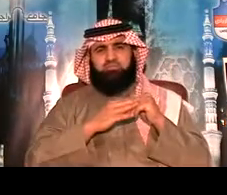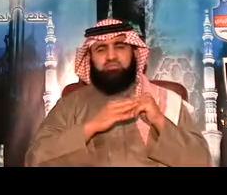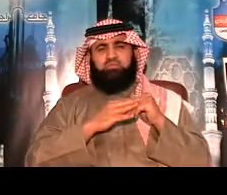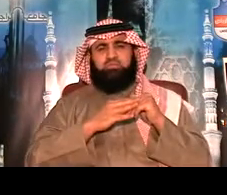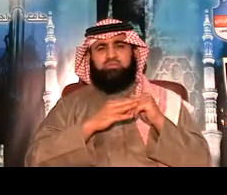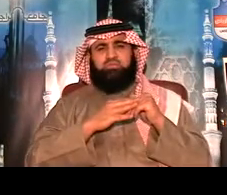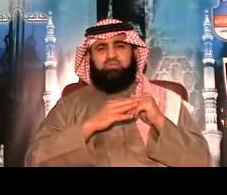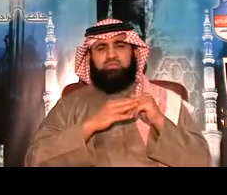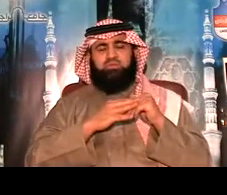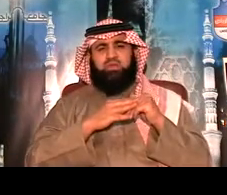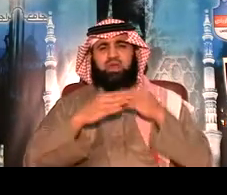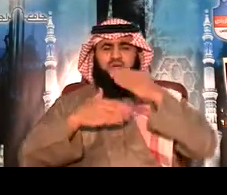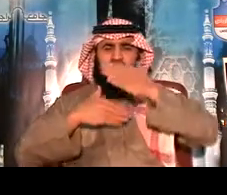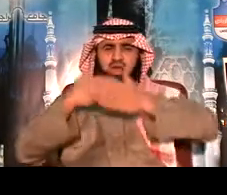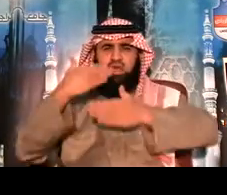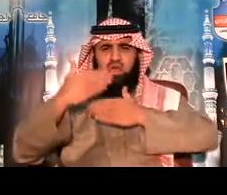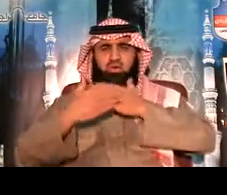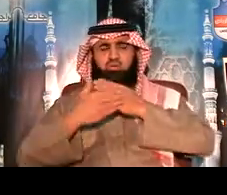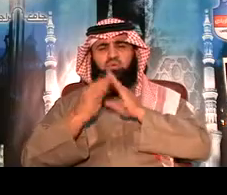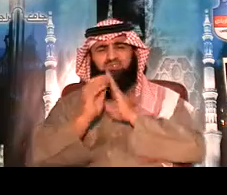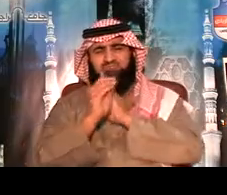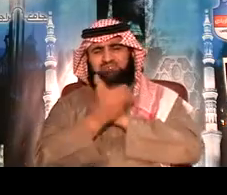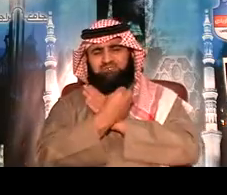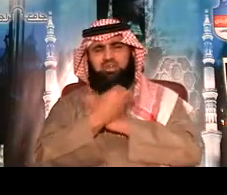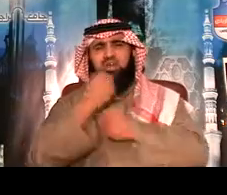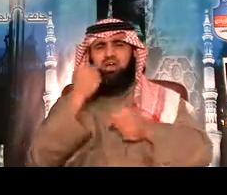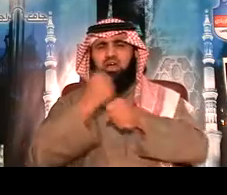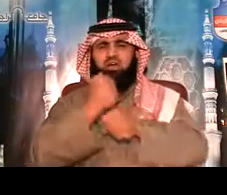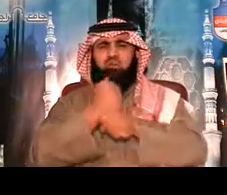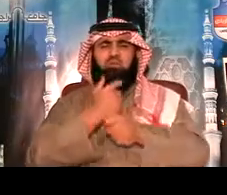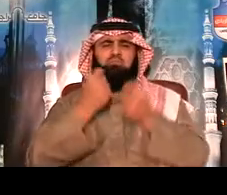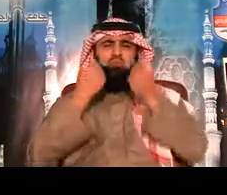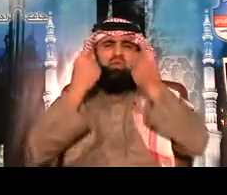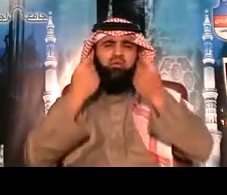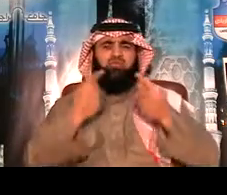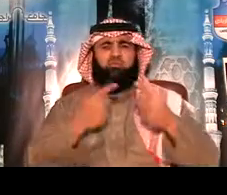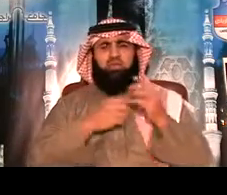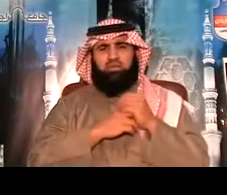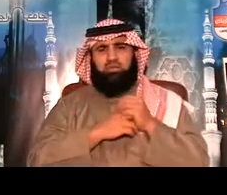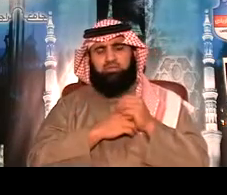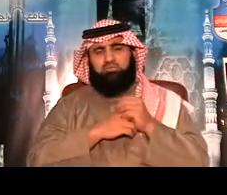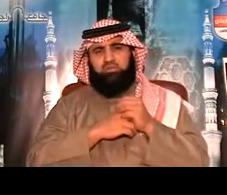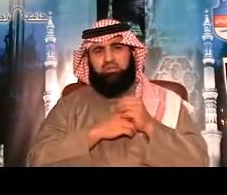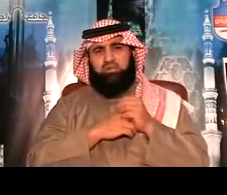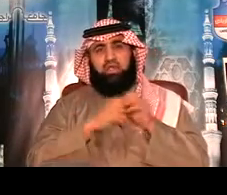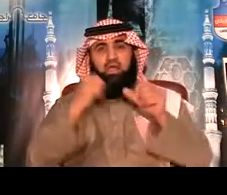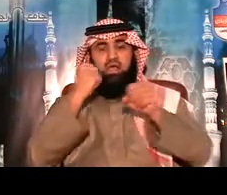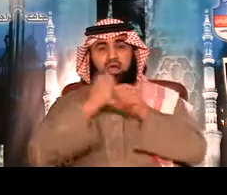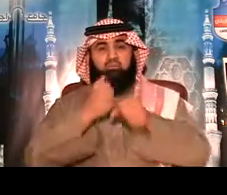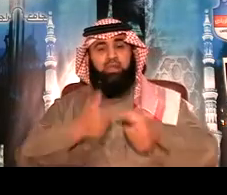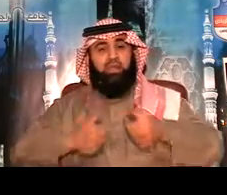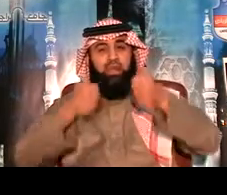وإنما يحرصون على إخلاص الأعمال لله عز وجل. والعمل لا يقبل من العبد حتى